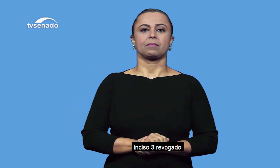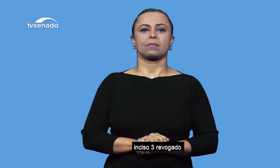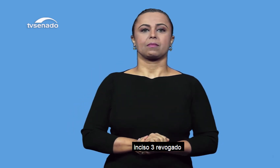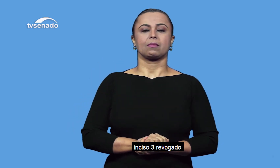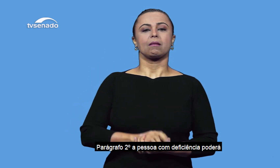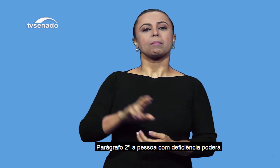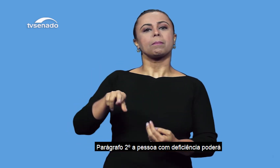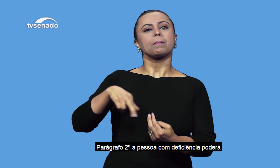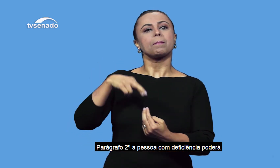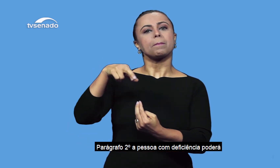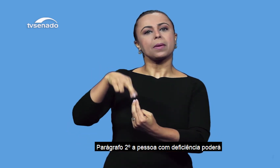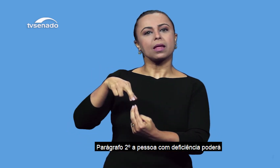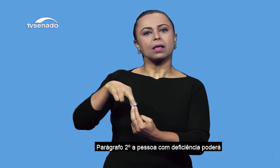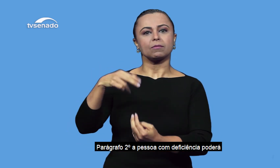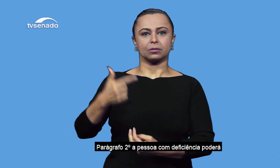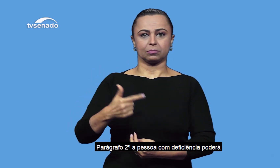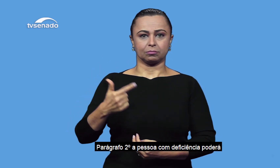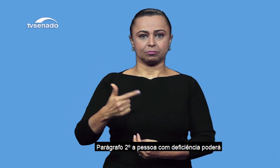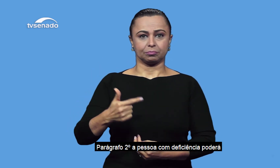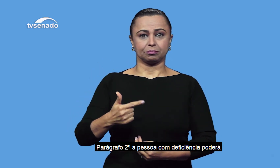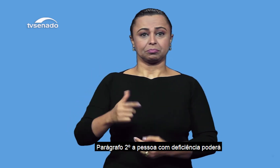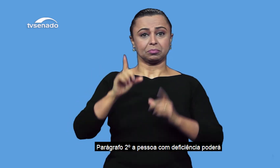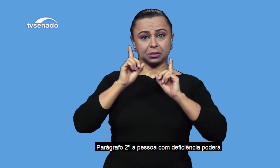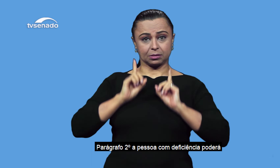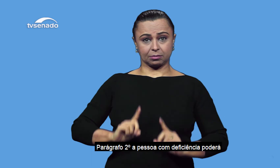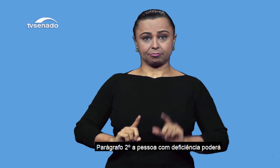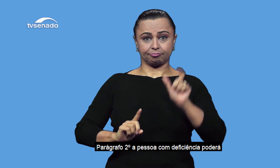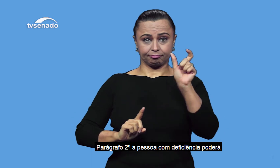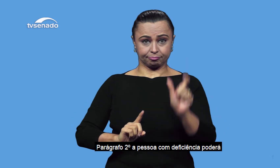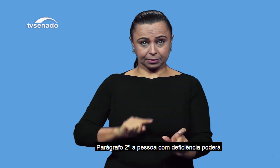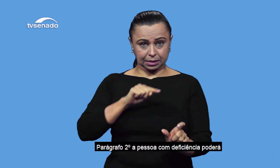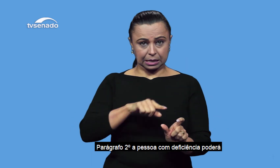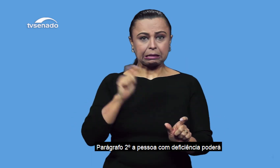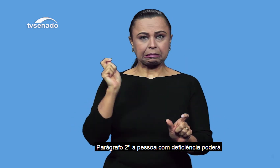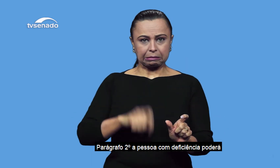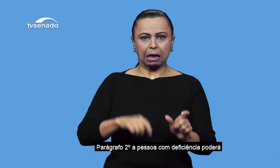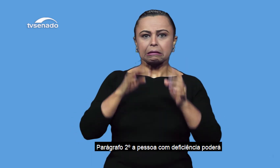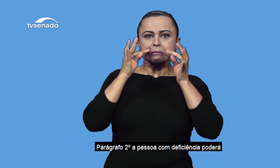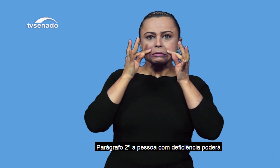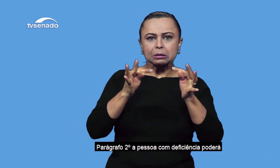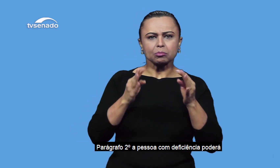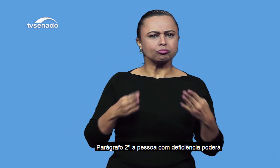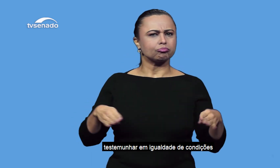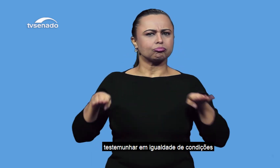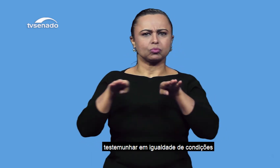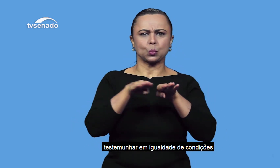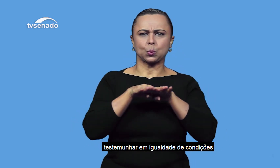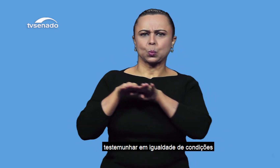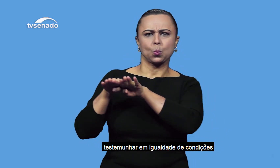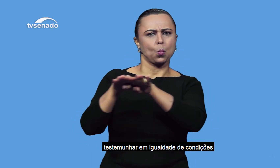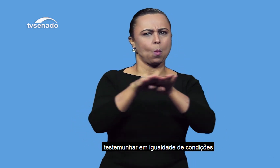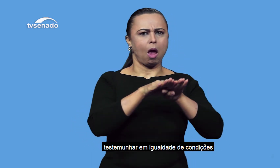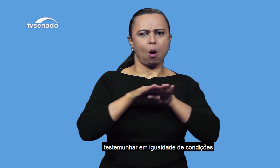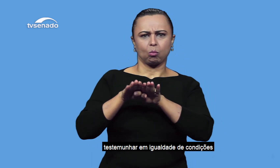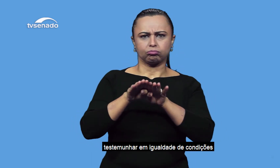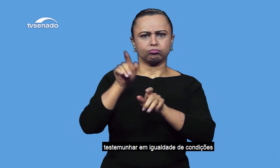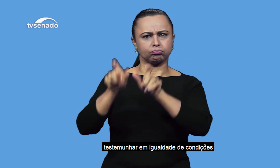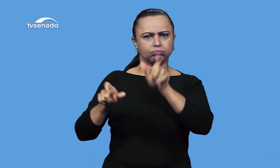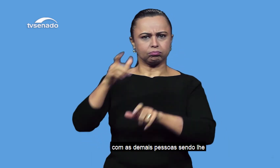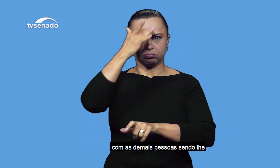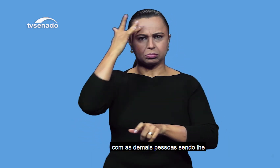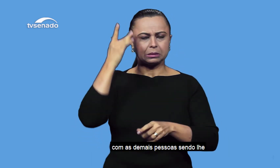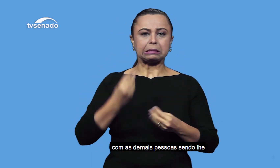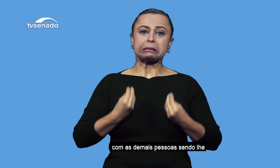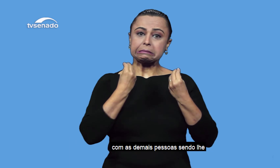revogado o parágrafo 2º a pessoa com deficiência poderá testemunhar em igualdade de